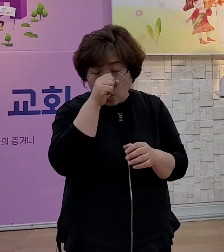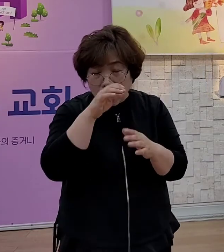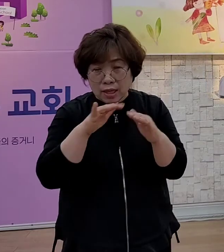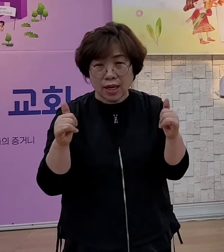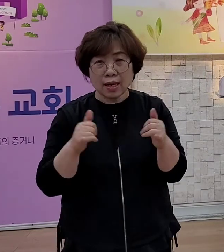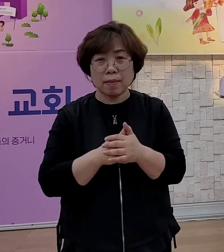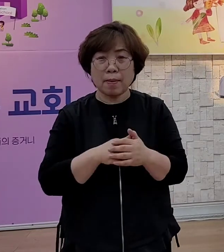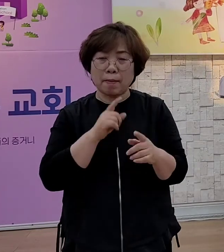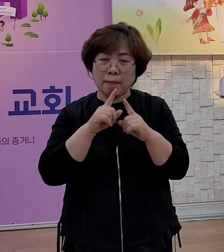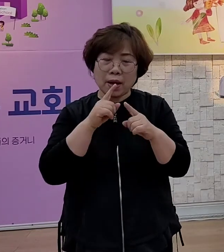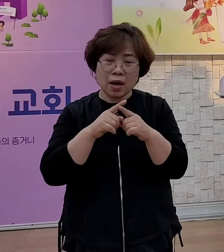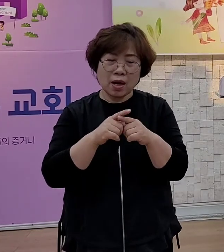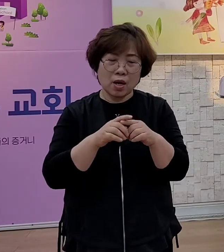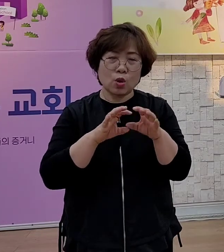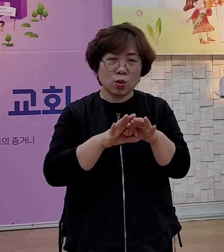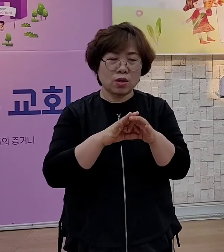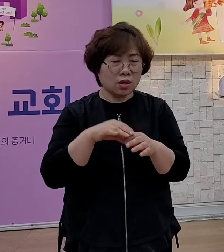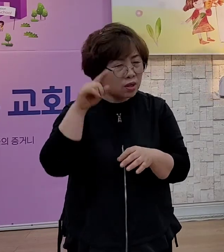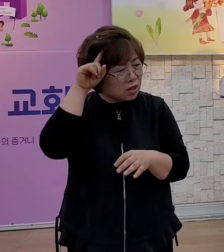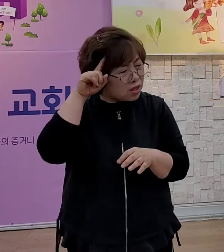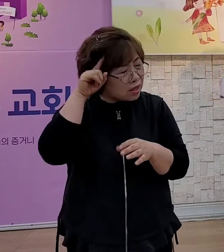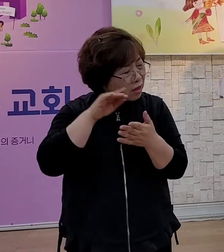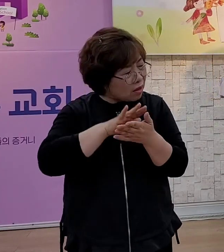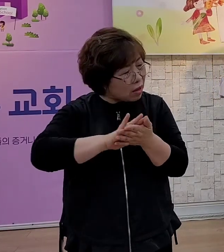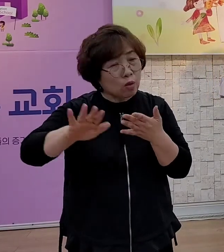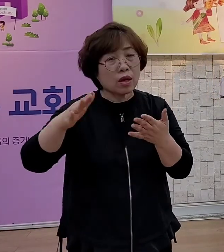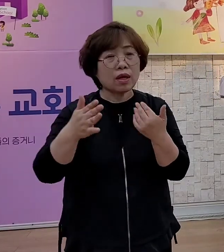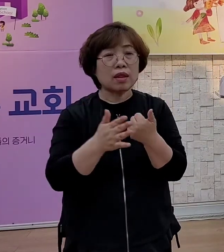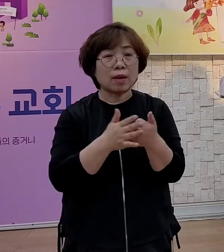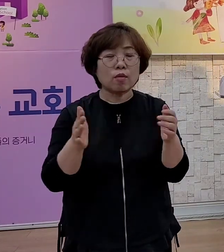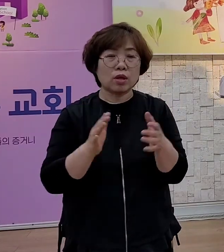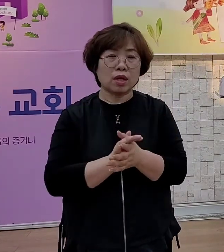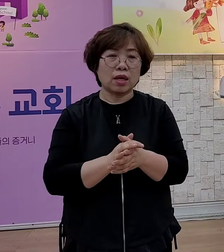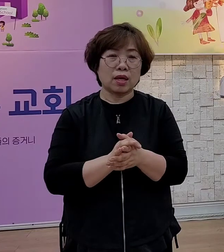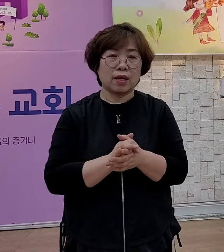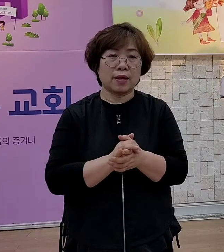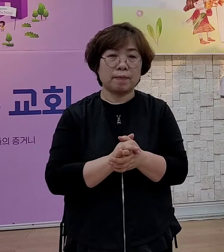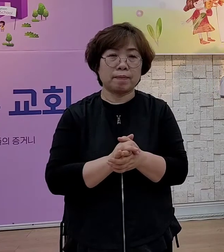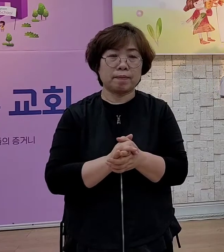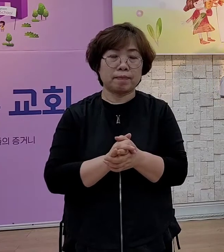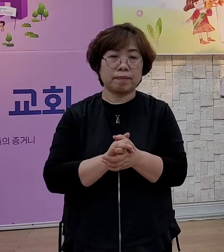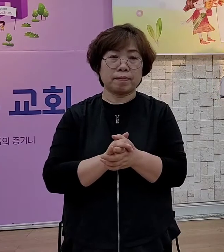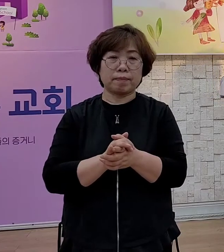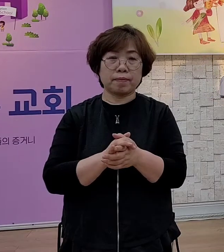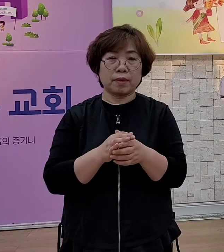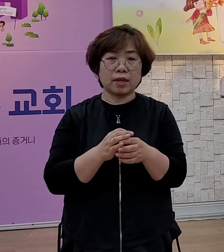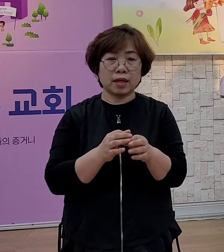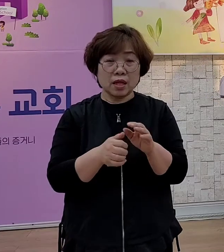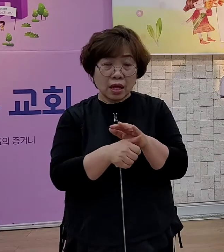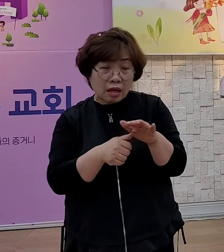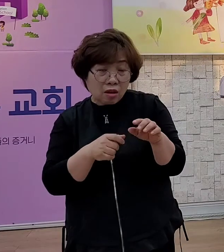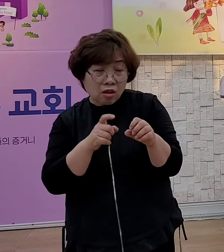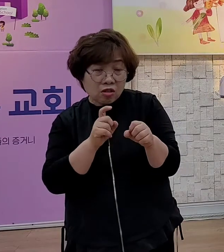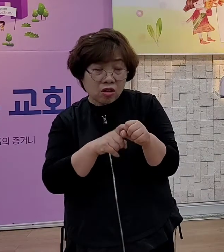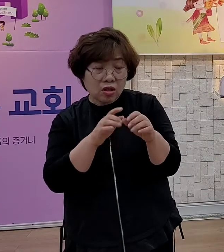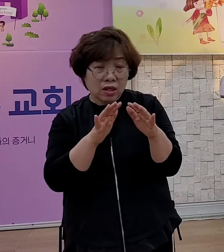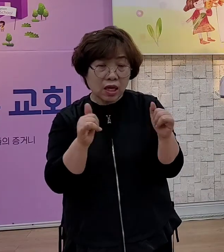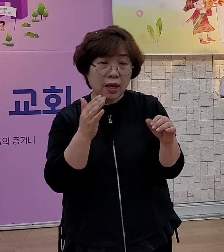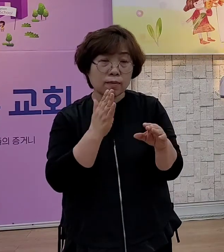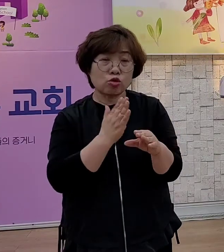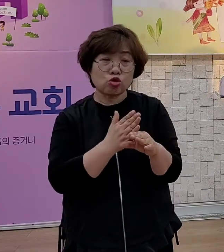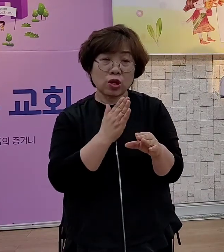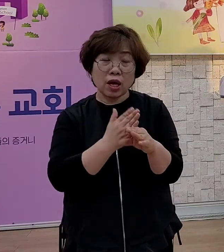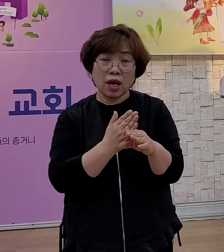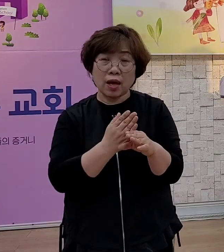말로 스트레스를 풀어요. 그런데 대부분의 경우에 다 그런 건 아닙니다. 근데 내성적인 사람들 중에 많은